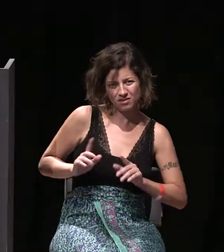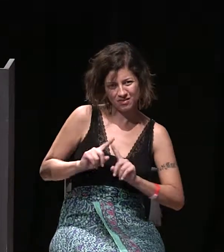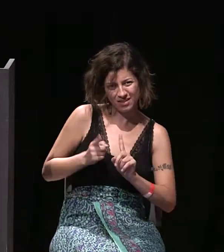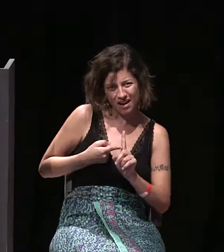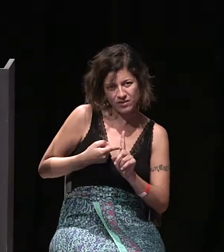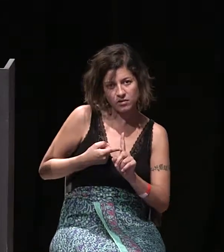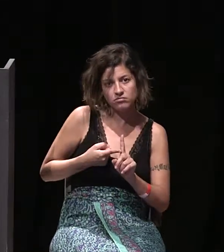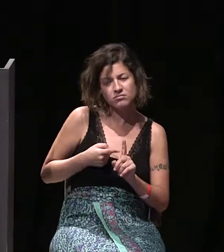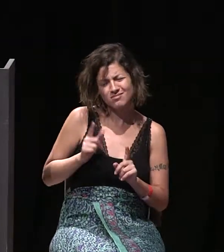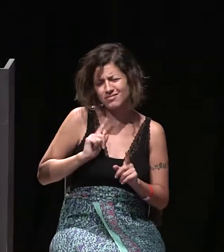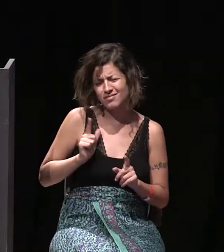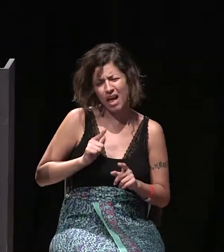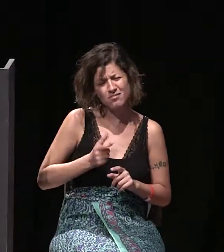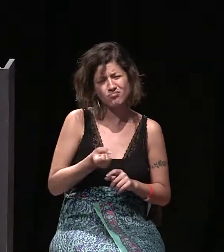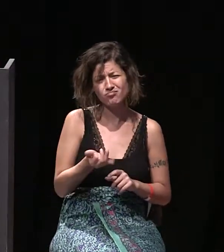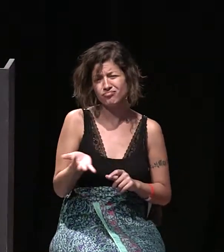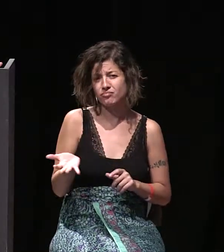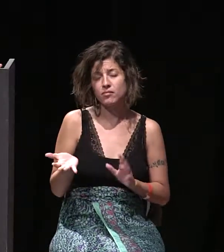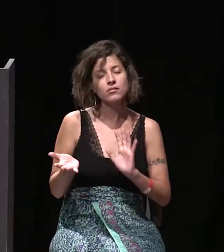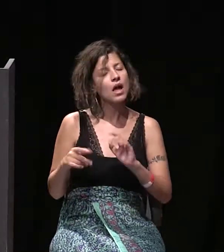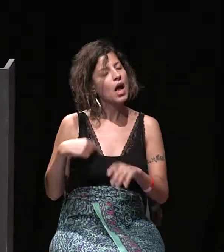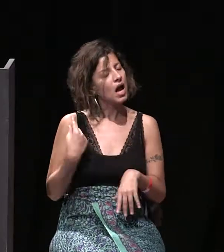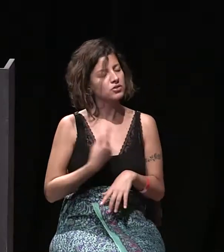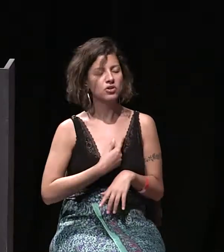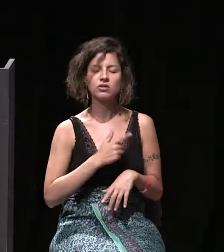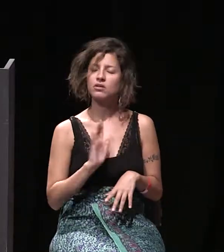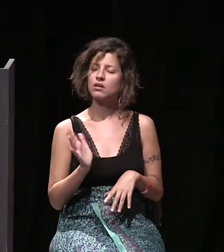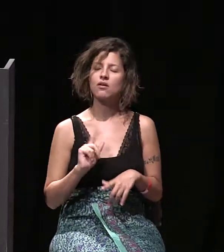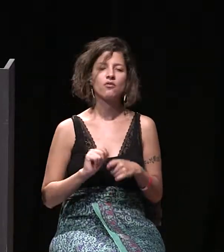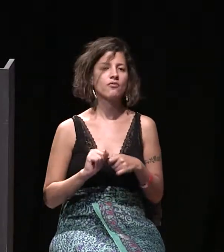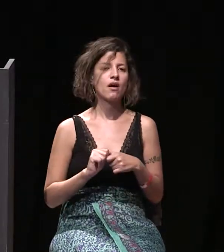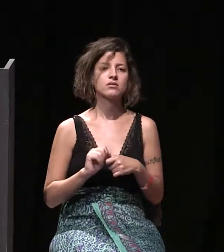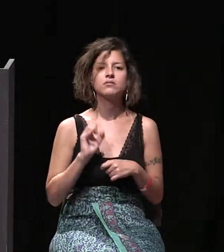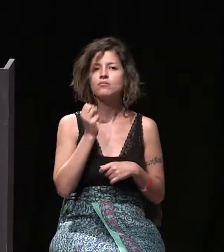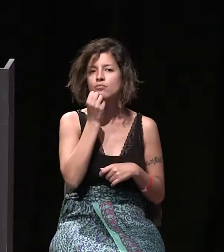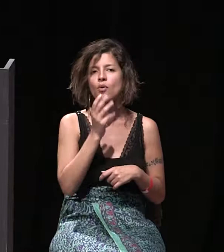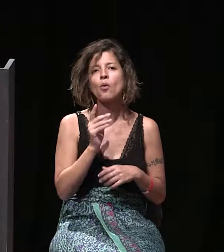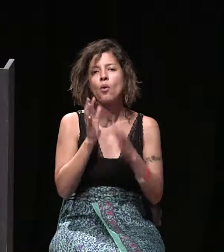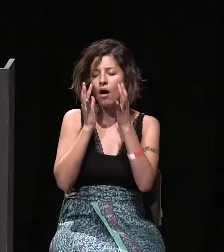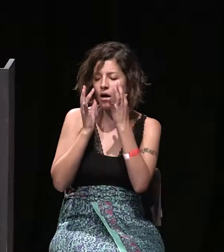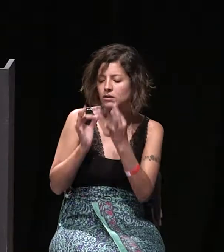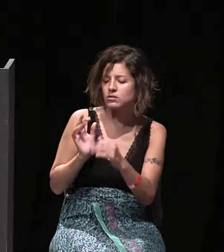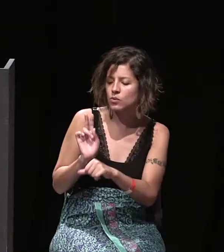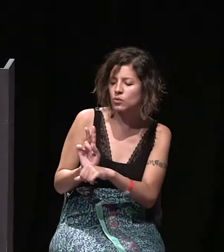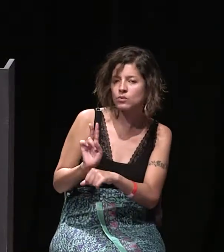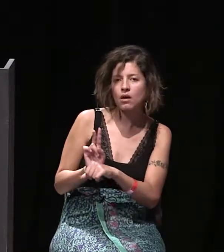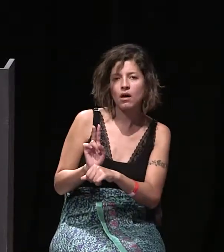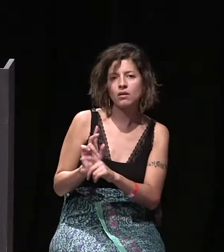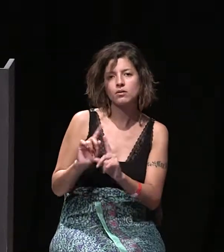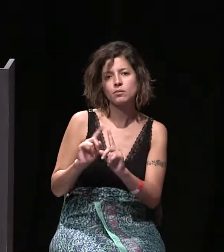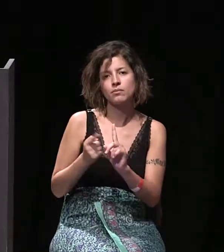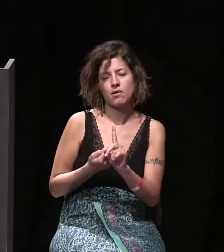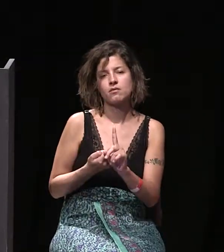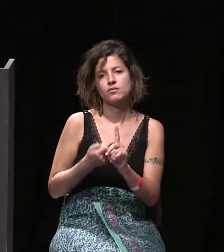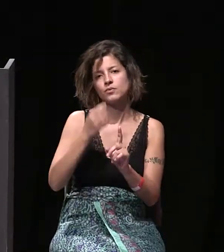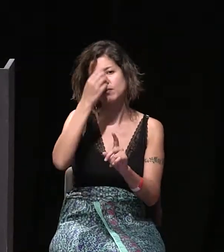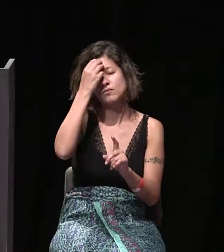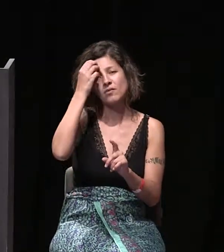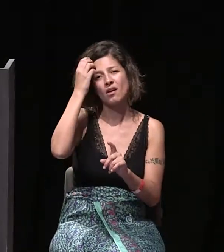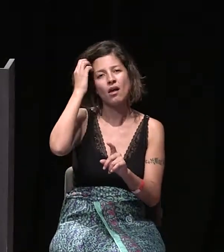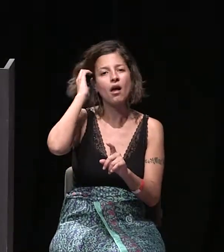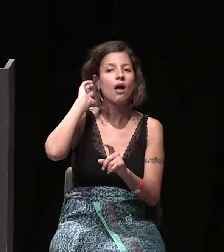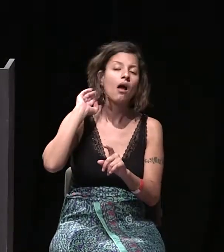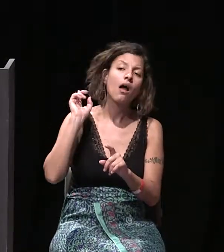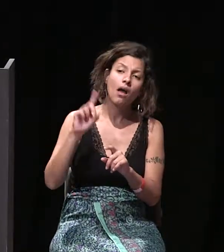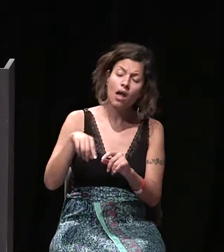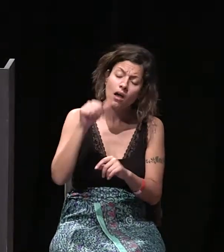intervenção, desnecessariamente. A gente segue as boas práticas de atenção ao parto e que vai considerar a mulher ali, né, como um ser,